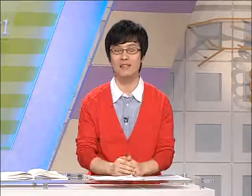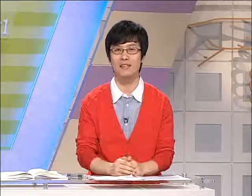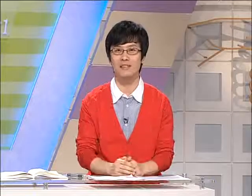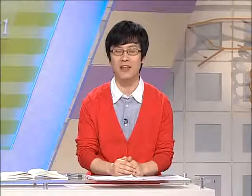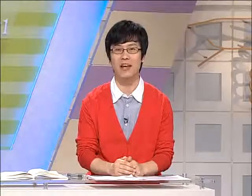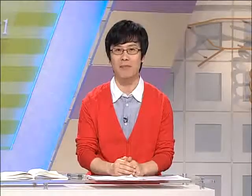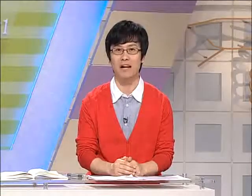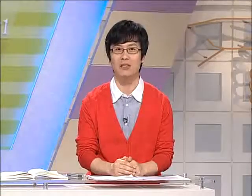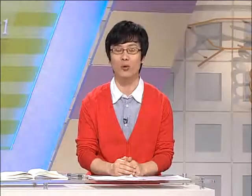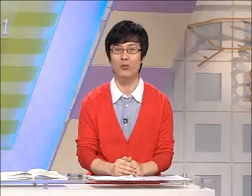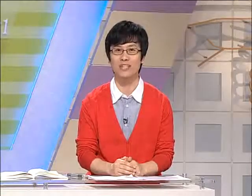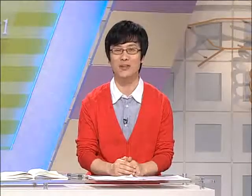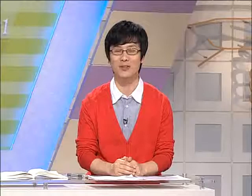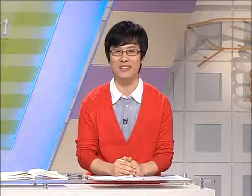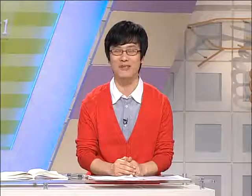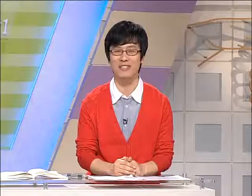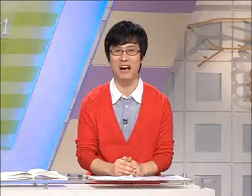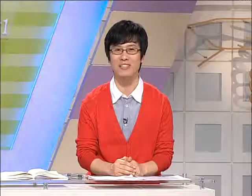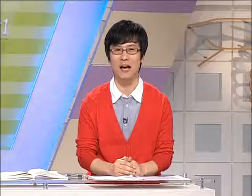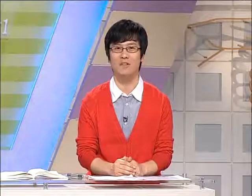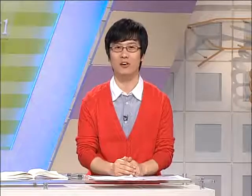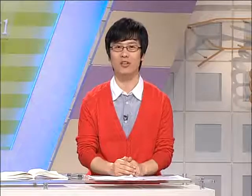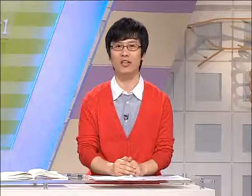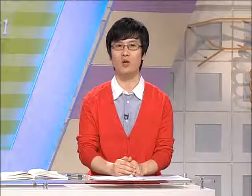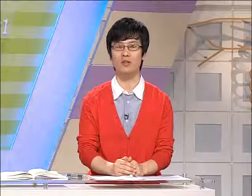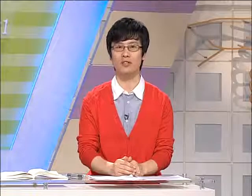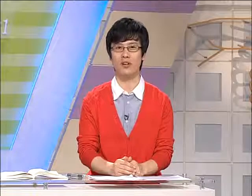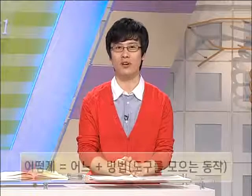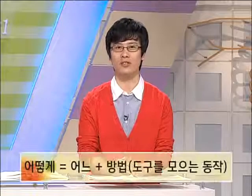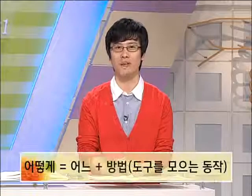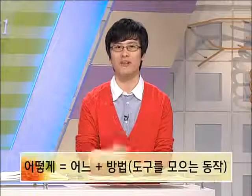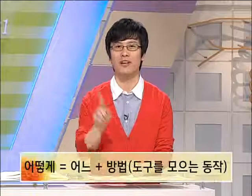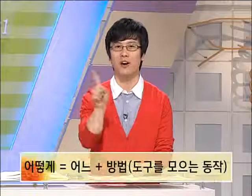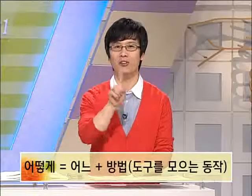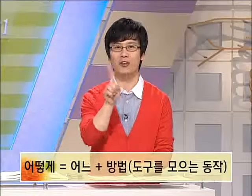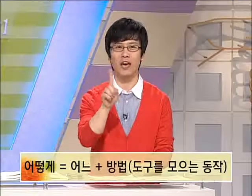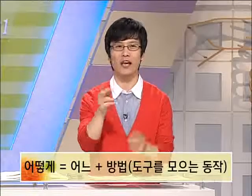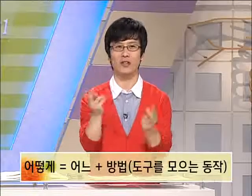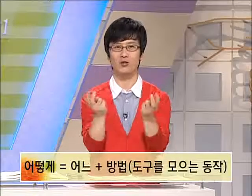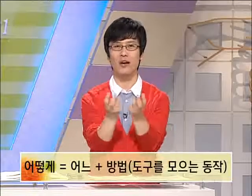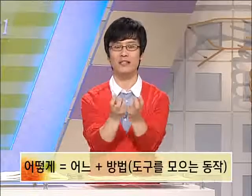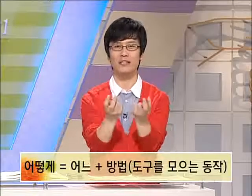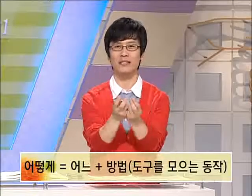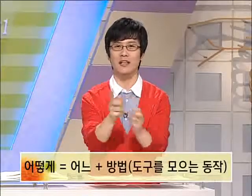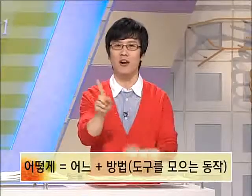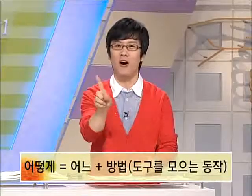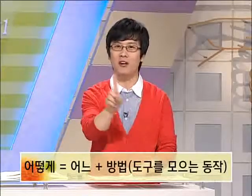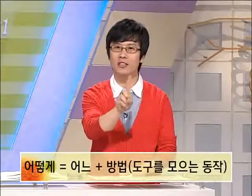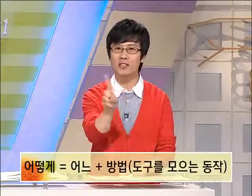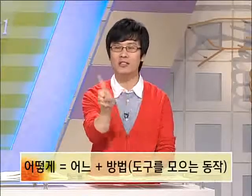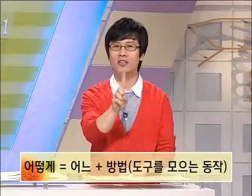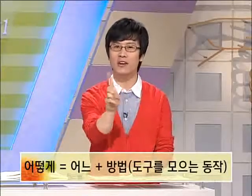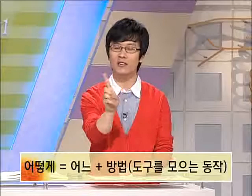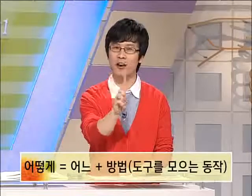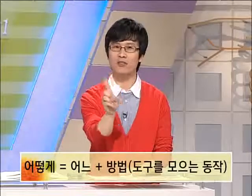만났을 때 많이 도움이 되실 것 같습니다. 어떻게 오셨어요? 어떻게라는 수화는 어느 어떤